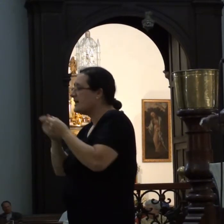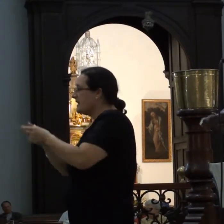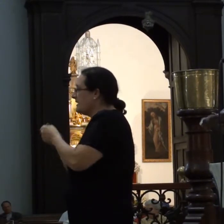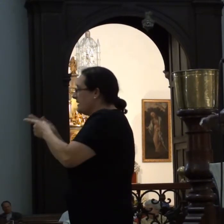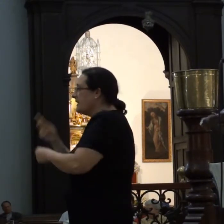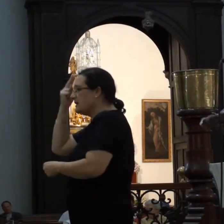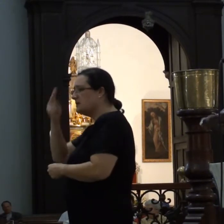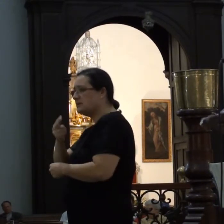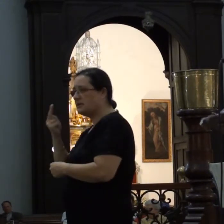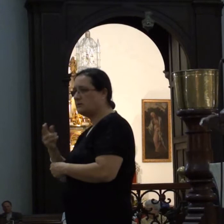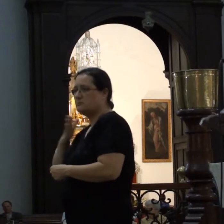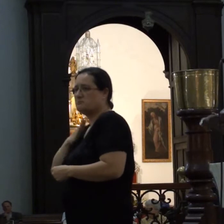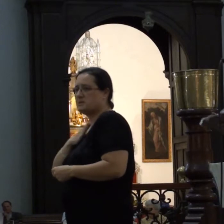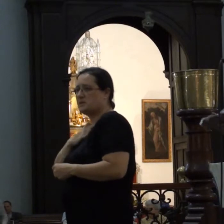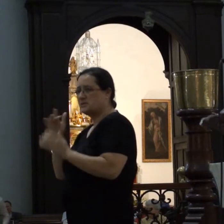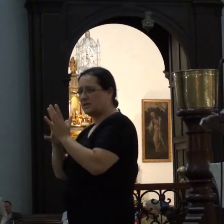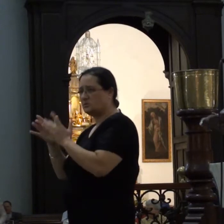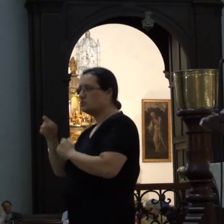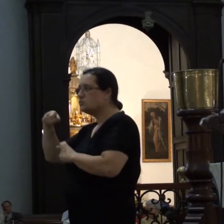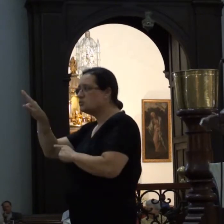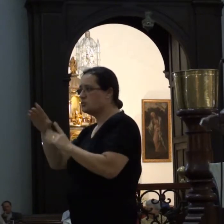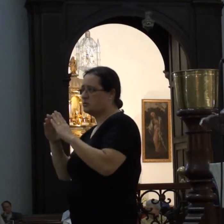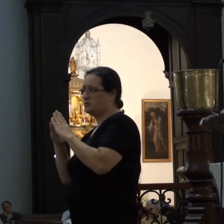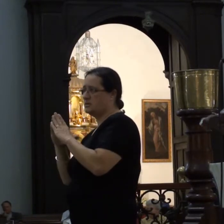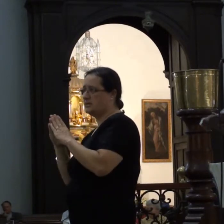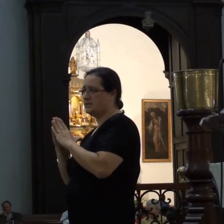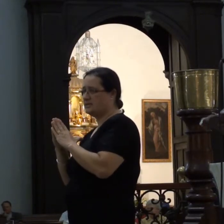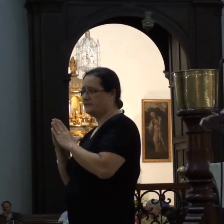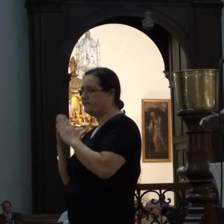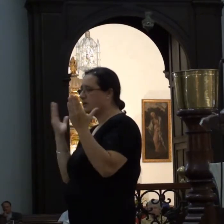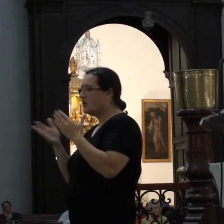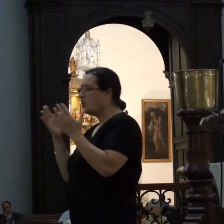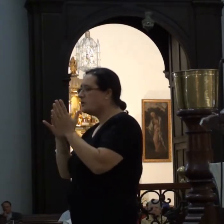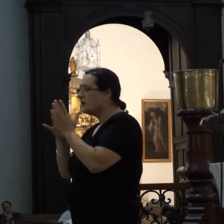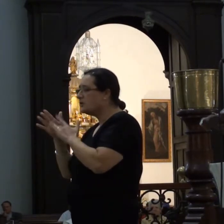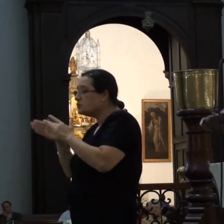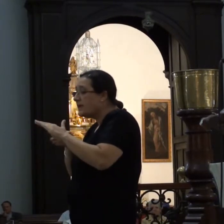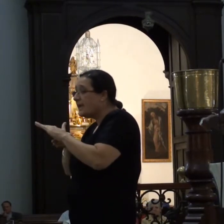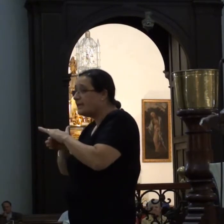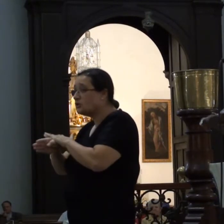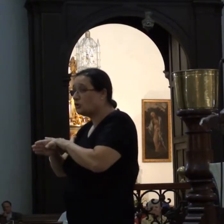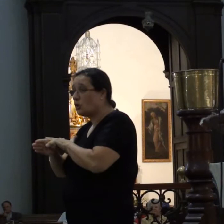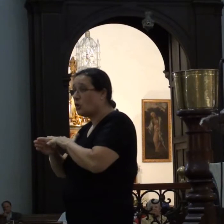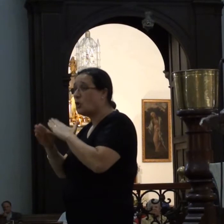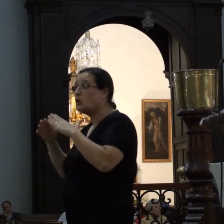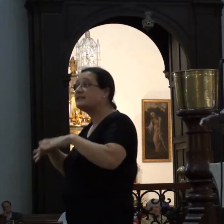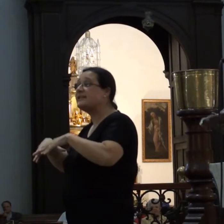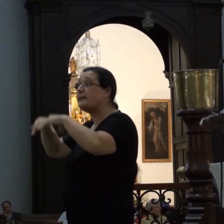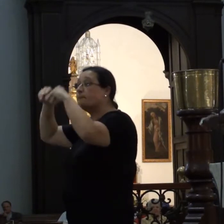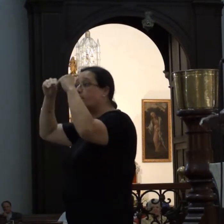los suyos su iglesia y cuando Jesús entró en la sinagoga de su pueblo de Nazareth